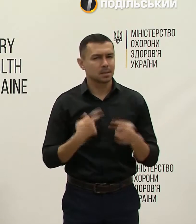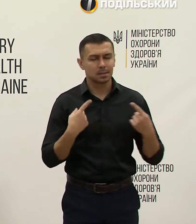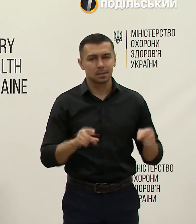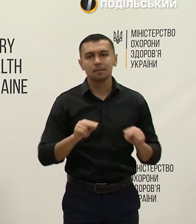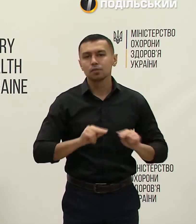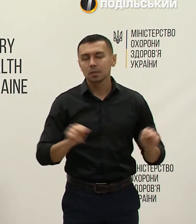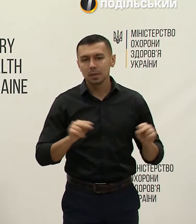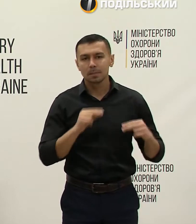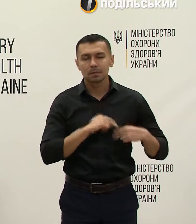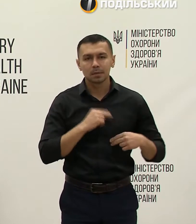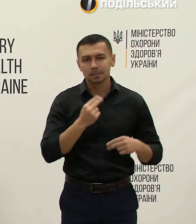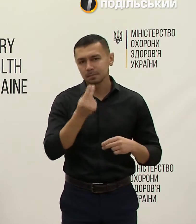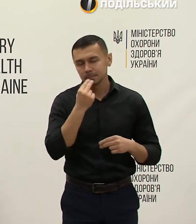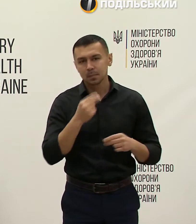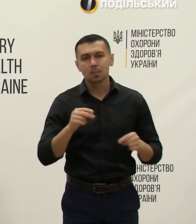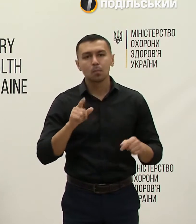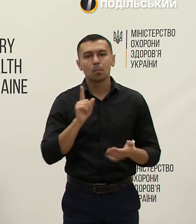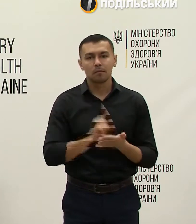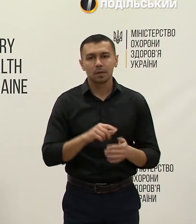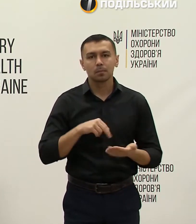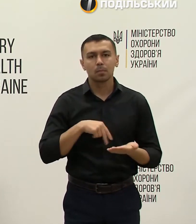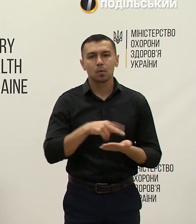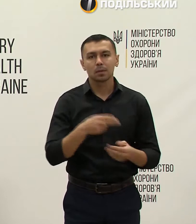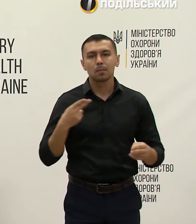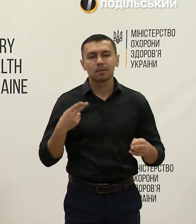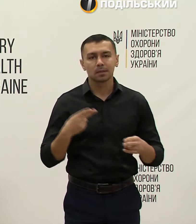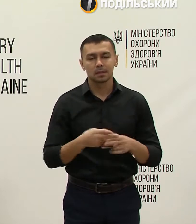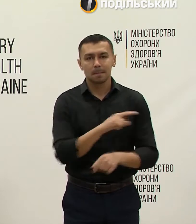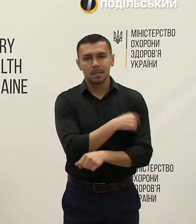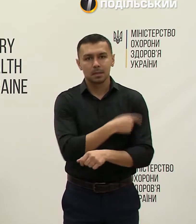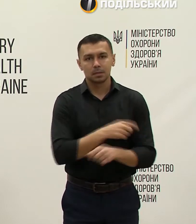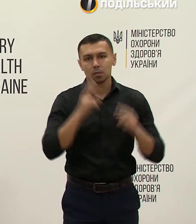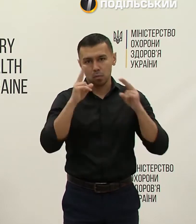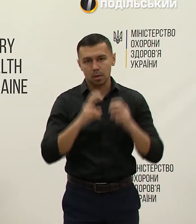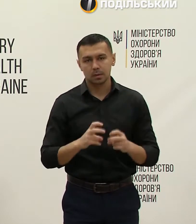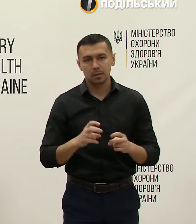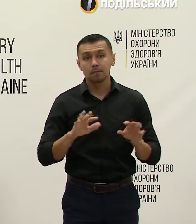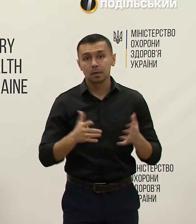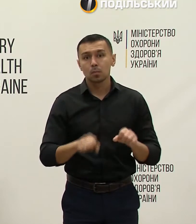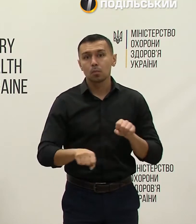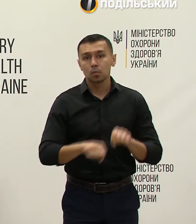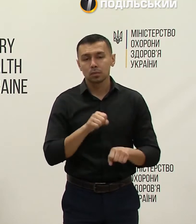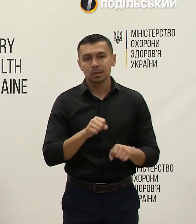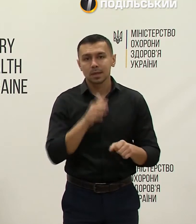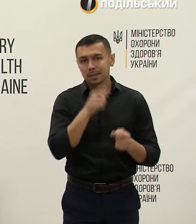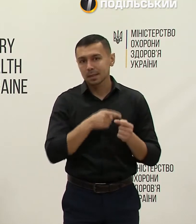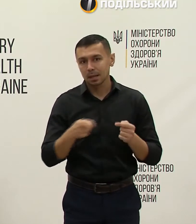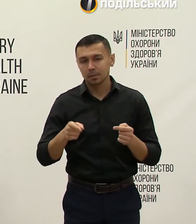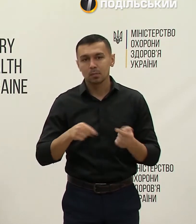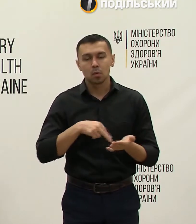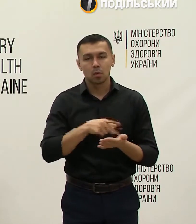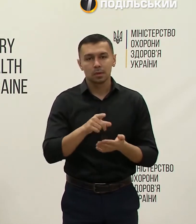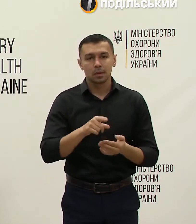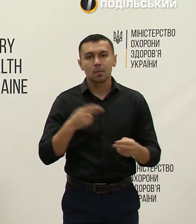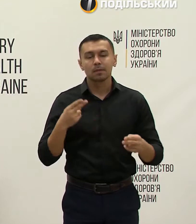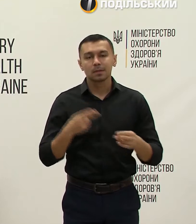вчителі, працівники харчоблоку, повинні проходити профілактичні медичні огляди. У разі порушення термінів проходження